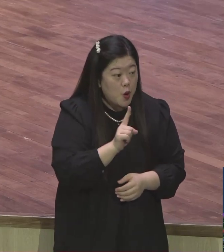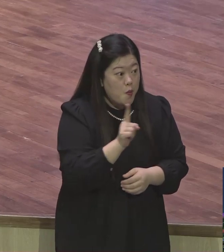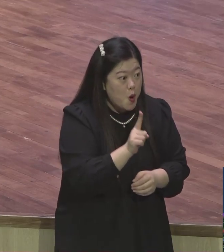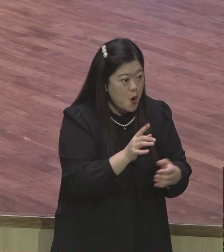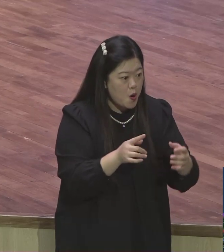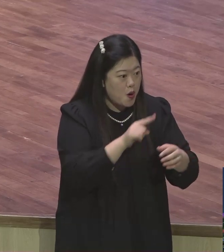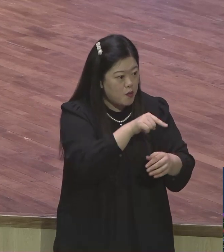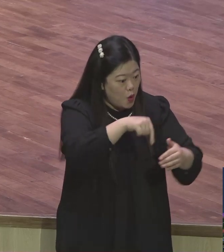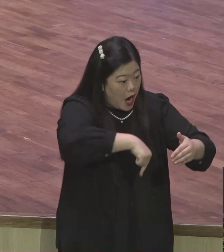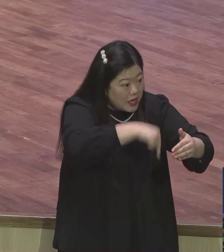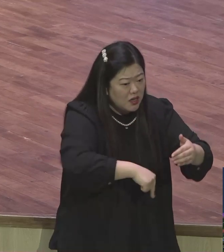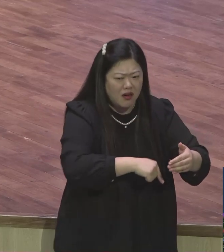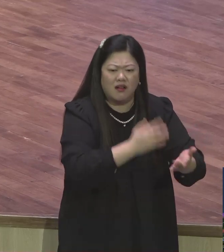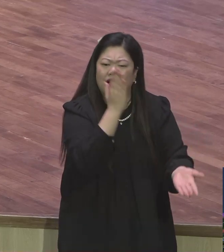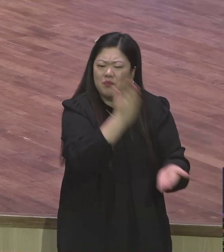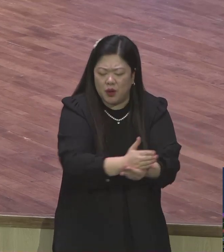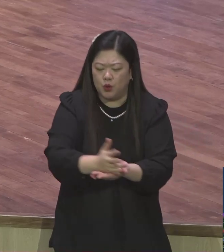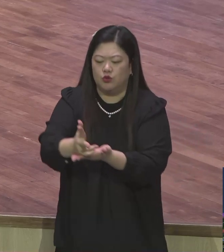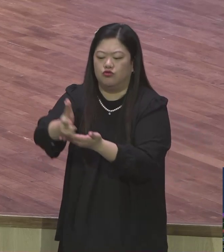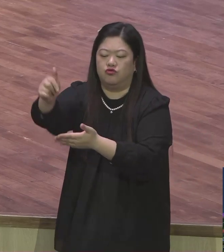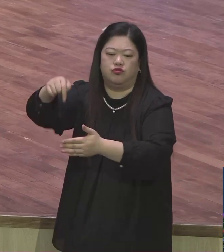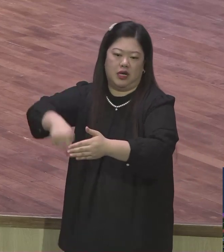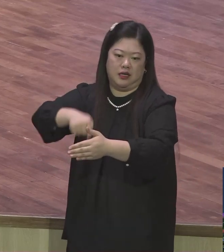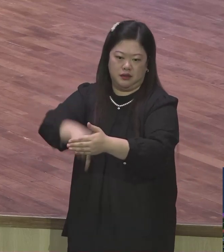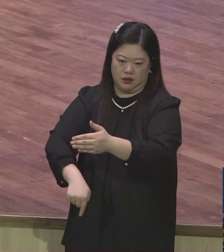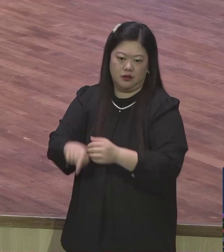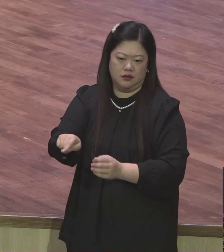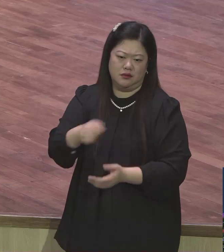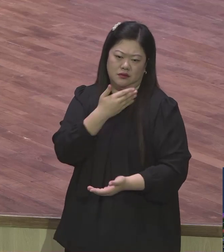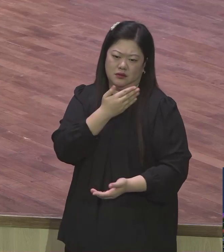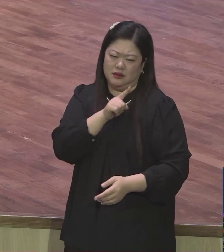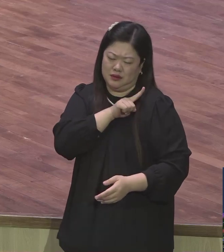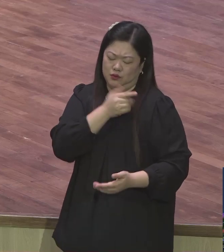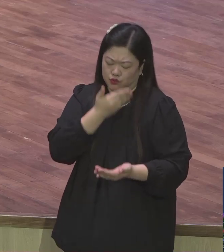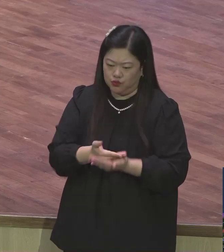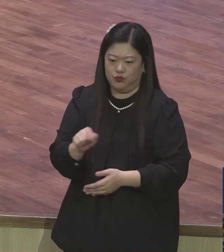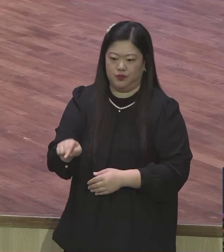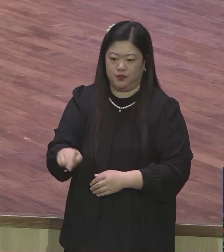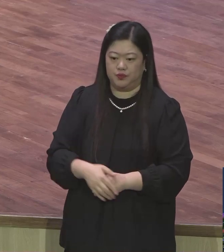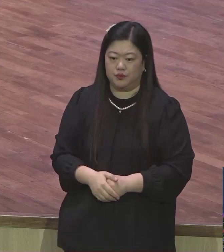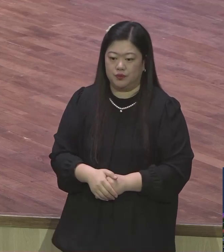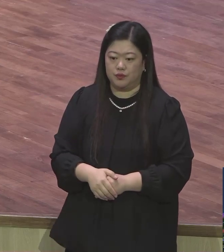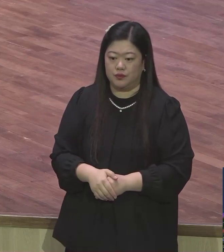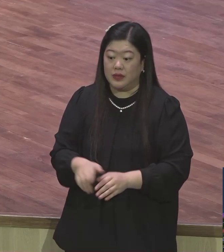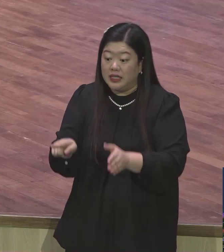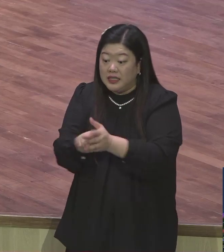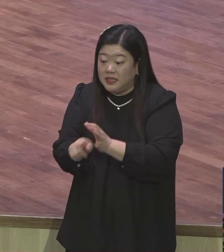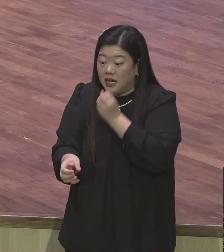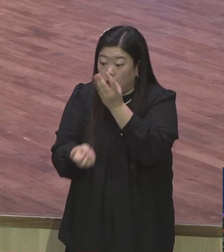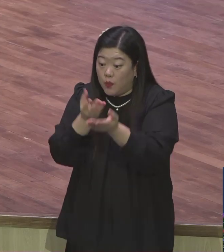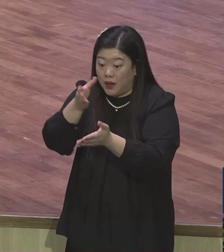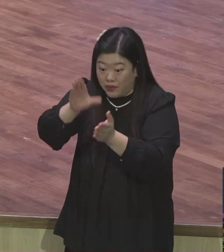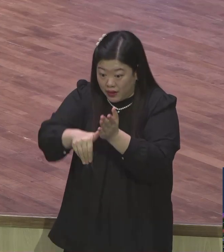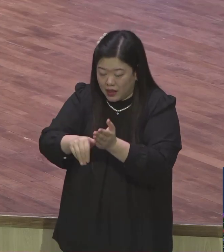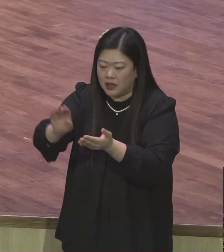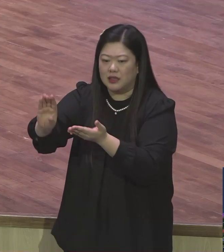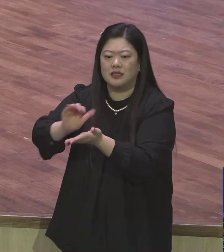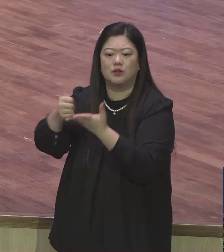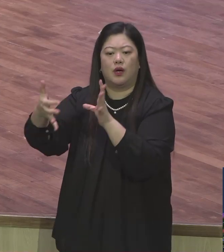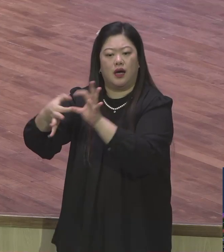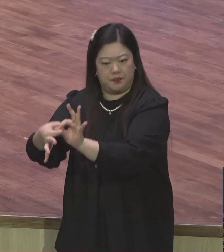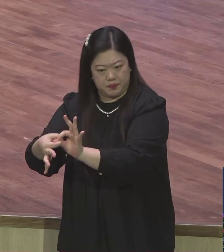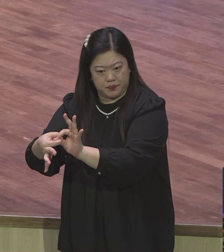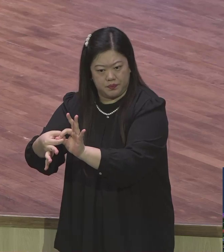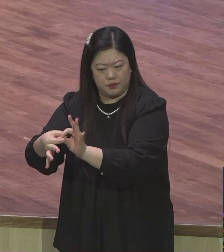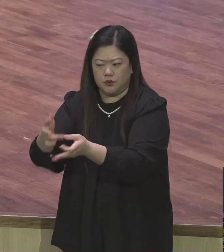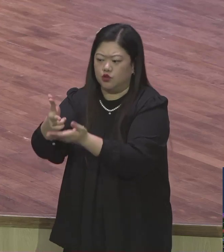거예요. 그리스도 안에서, 주 안에서. 이것은 사도 바울의 신앙 고백의 핵심입니다. 지금 시대를